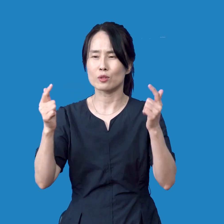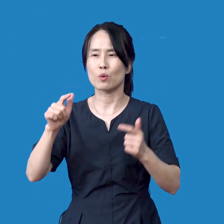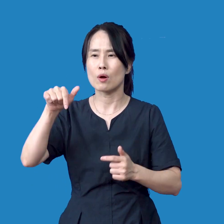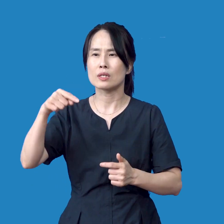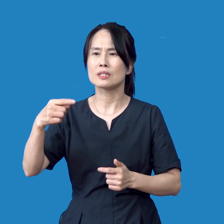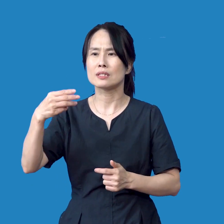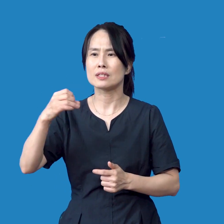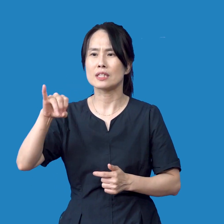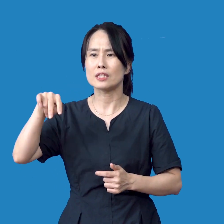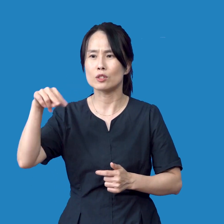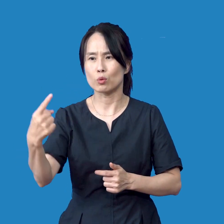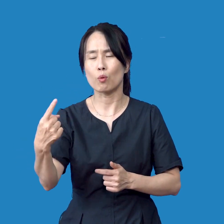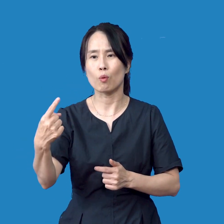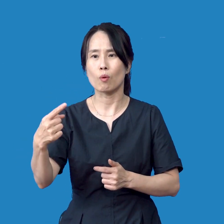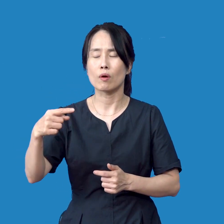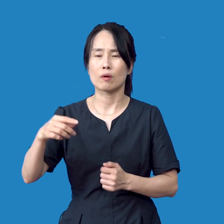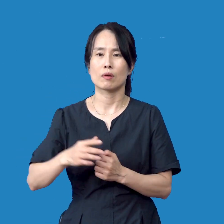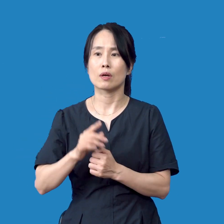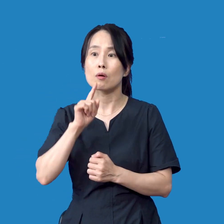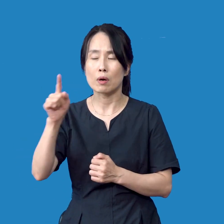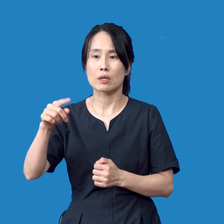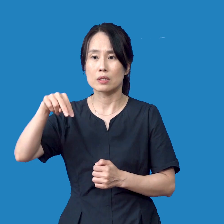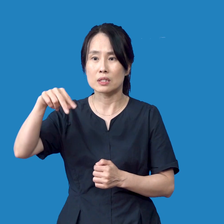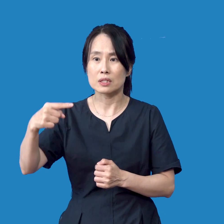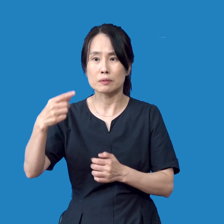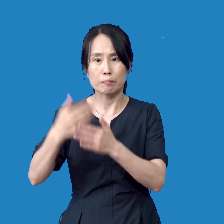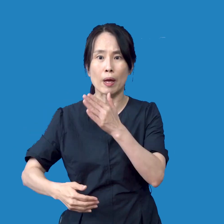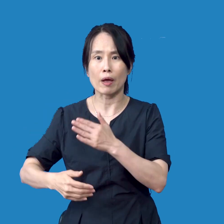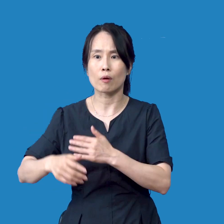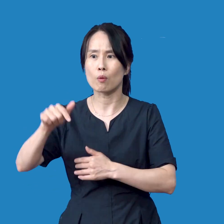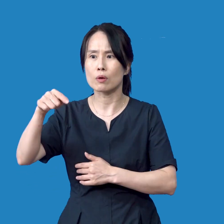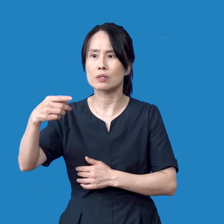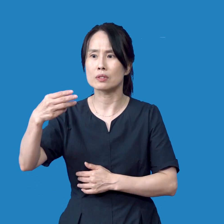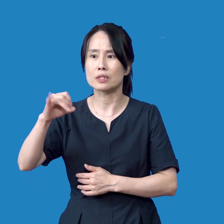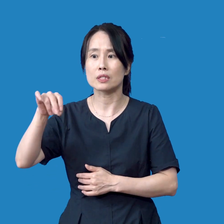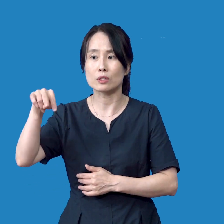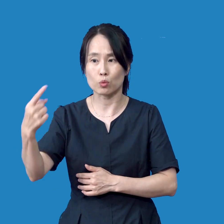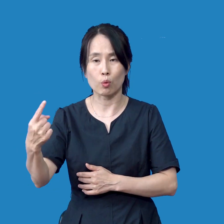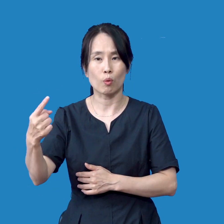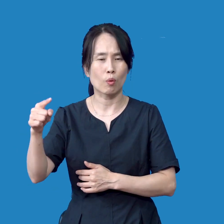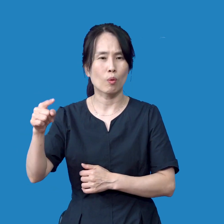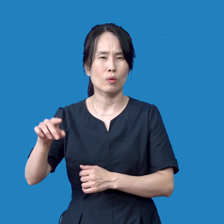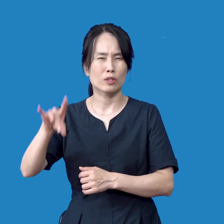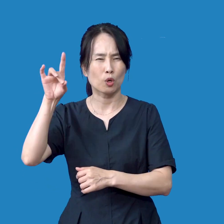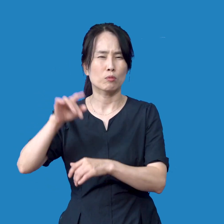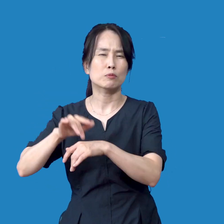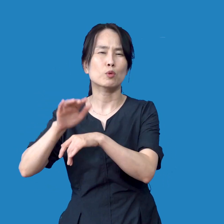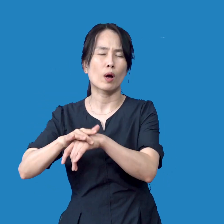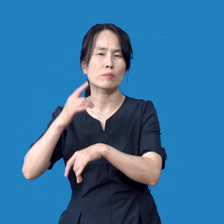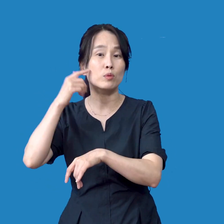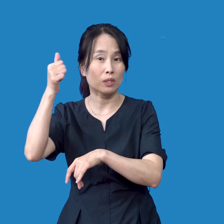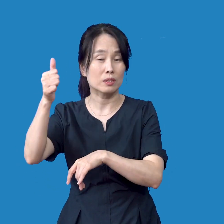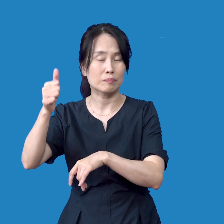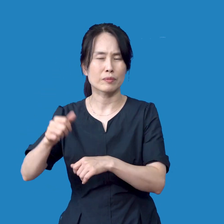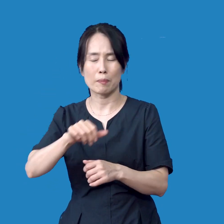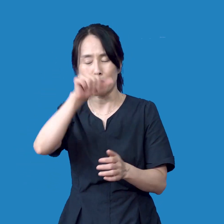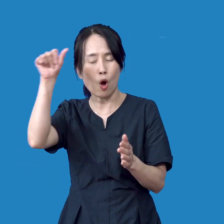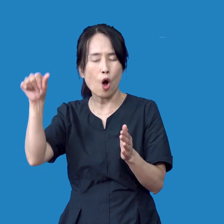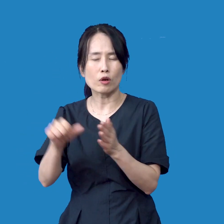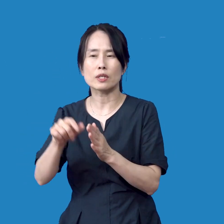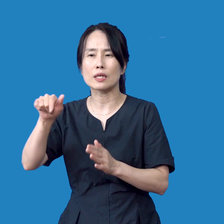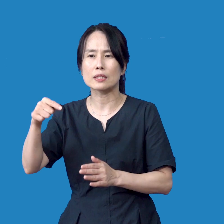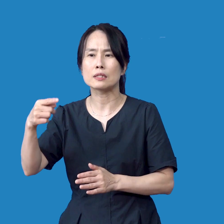하십니다. 숫자 발음을 하지 않고 그리도 하십니다. 아마 처음부터 습관이 그렇게 들어서 평생 그렇게